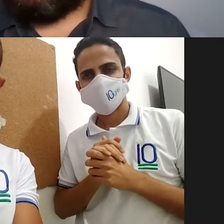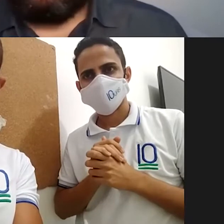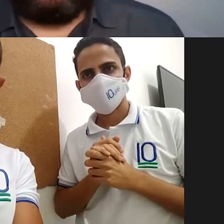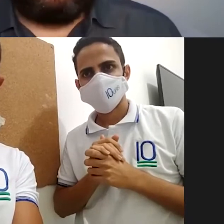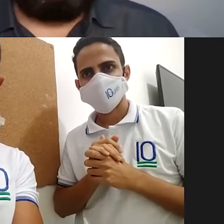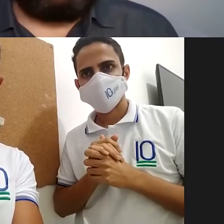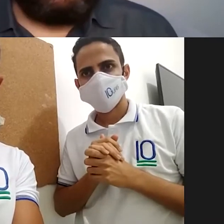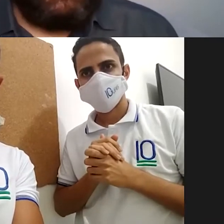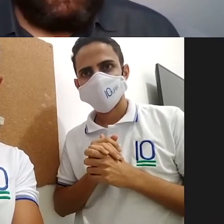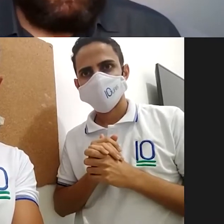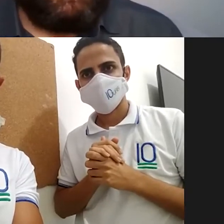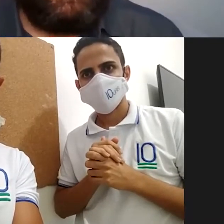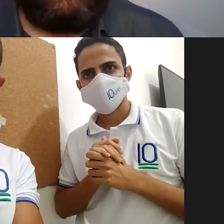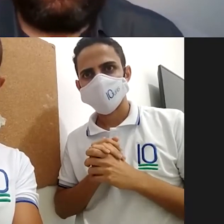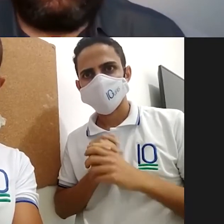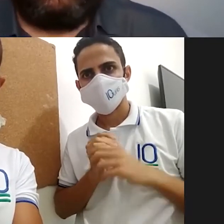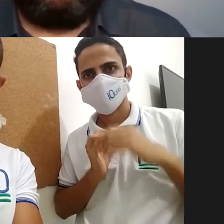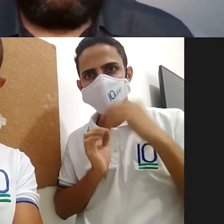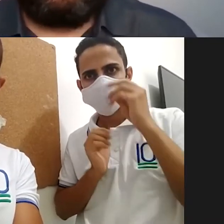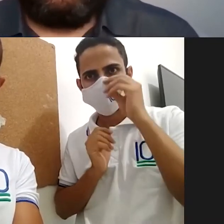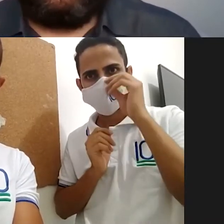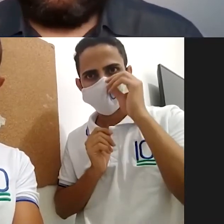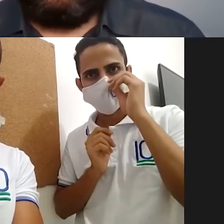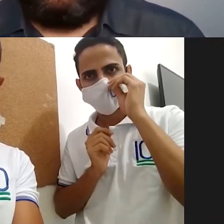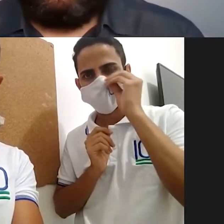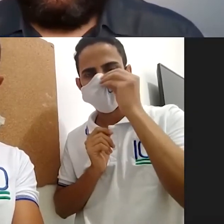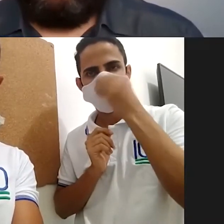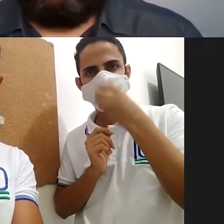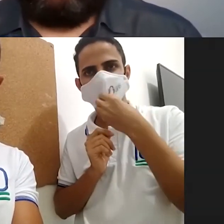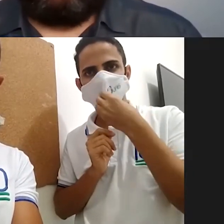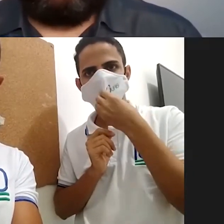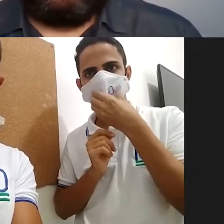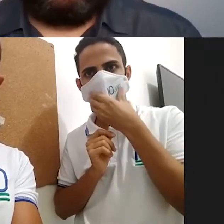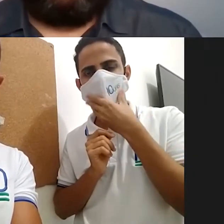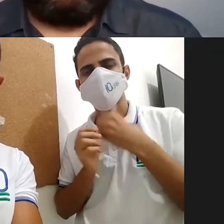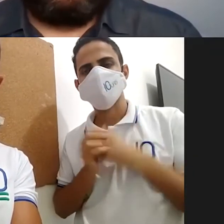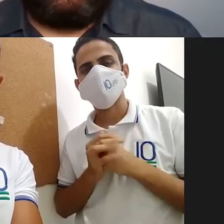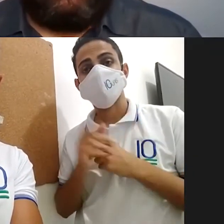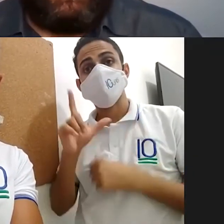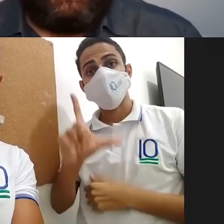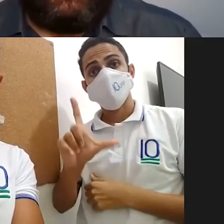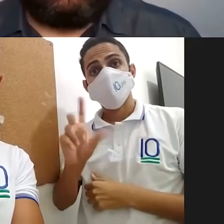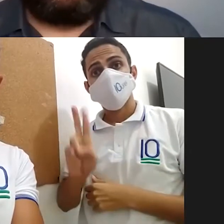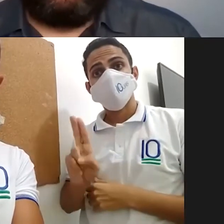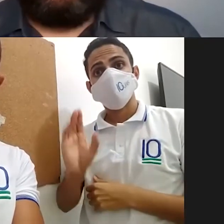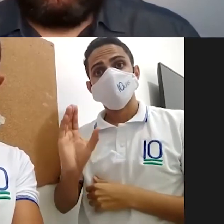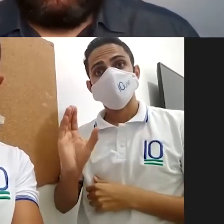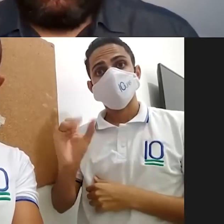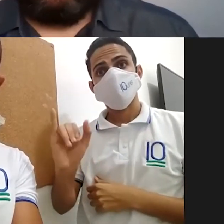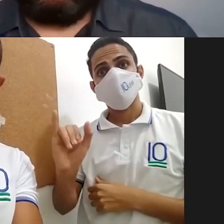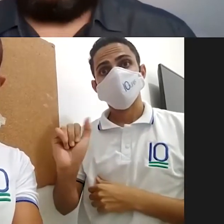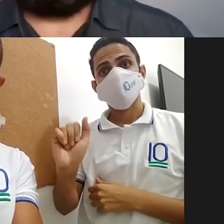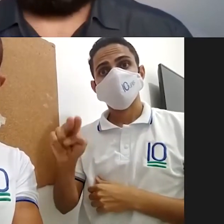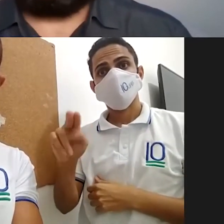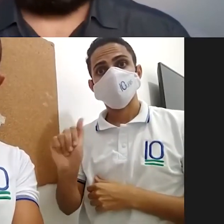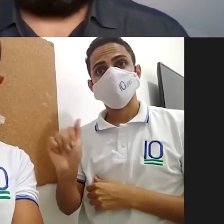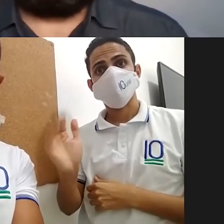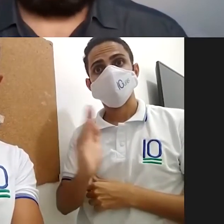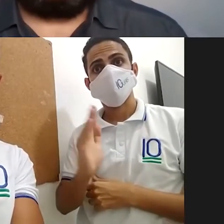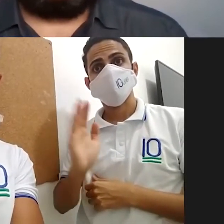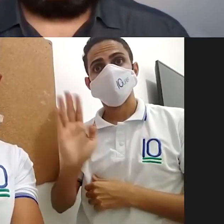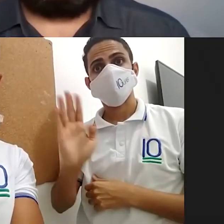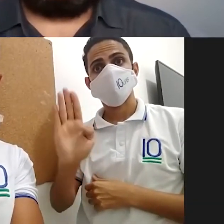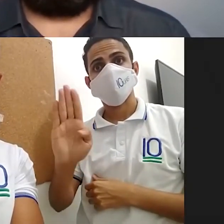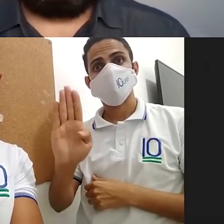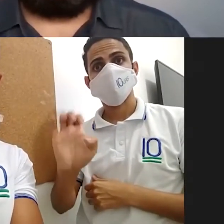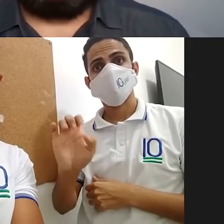é a Luciana Bezerra, né? Ô, Luciana, o que é que motiva a sua presença, a sua participação